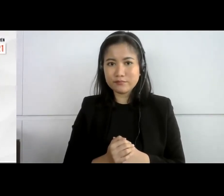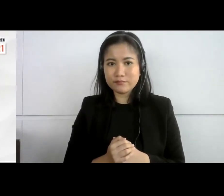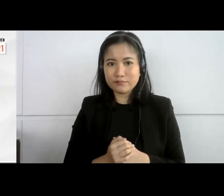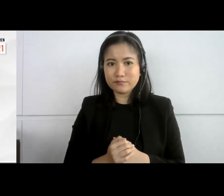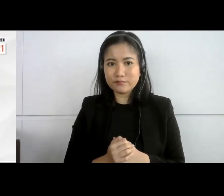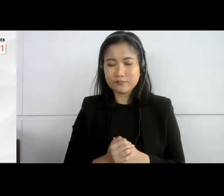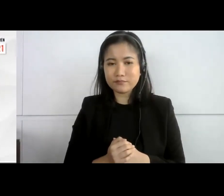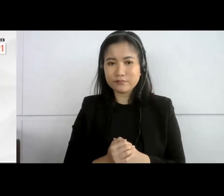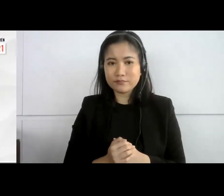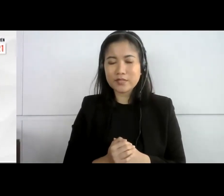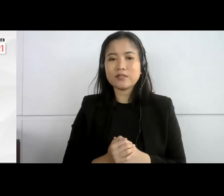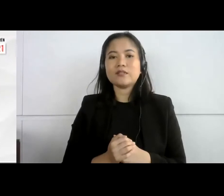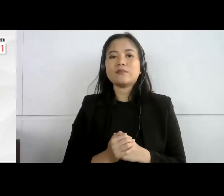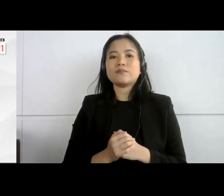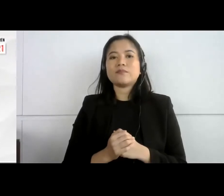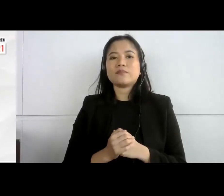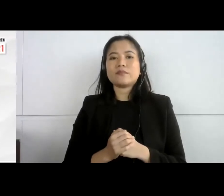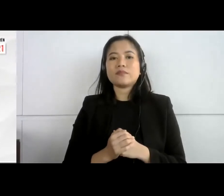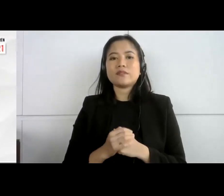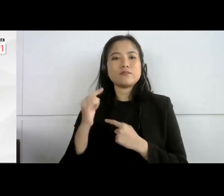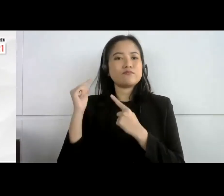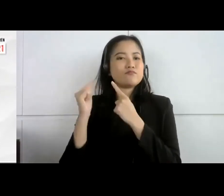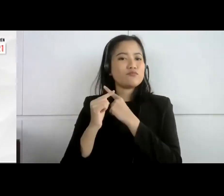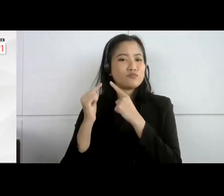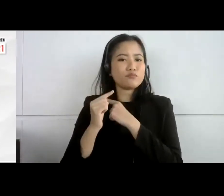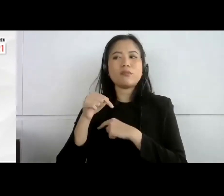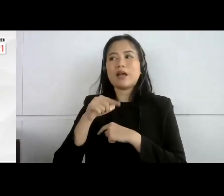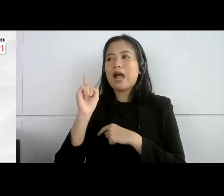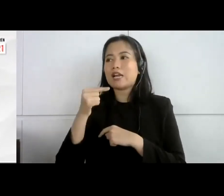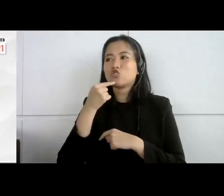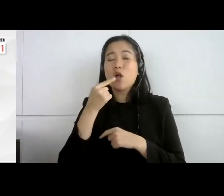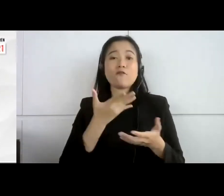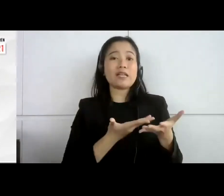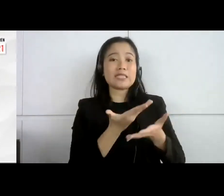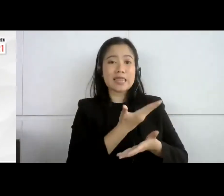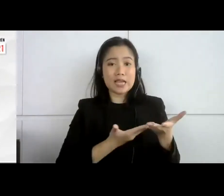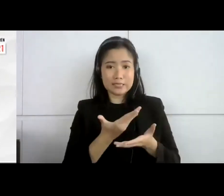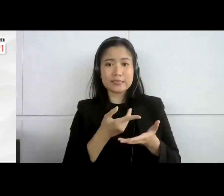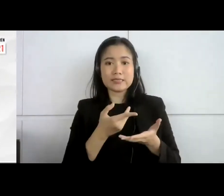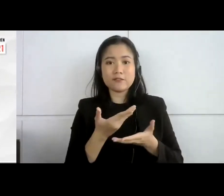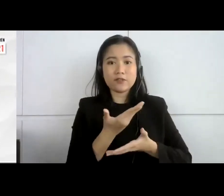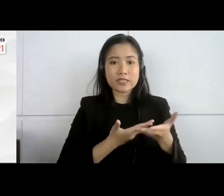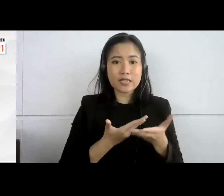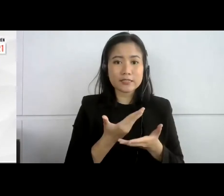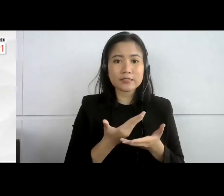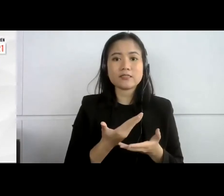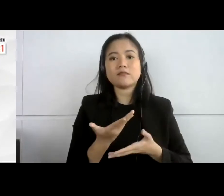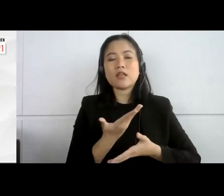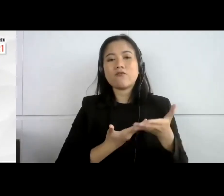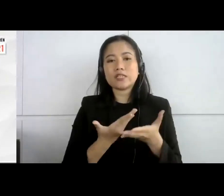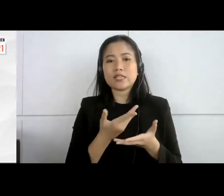murid 5-nya jangkau terbatasan fasilitas, maka kami lakukan